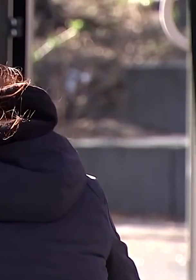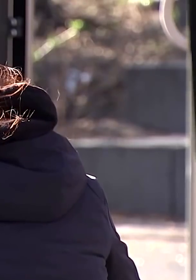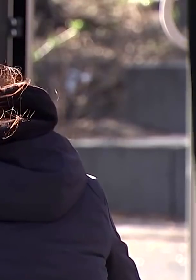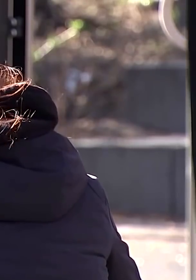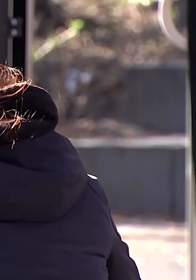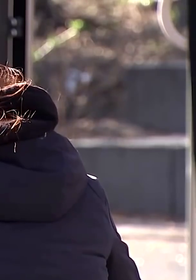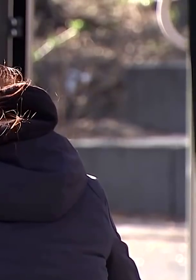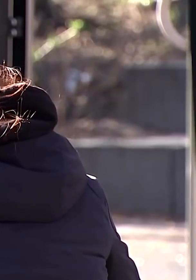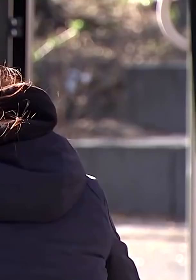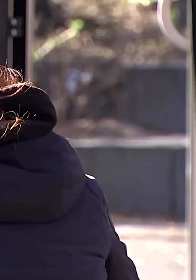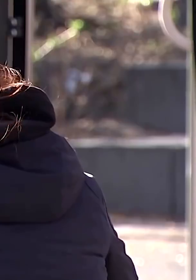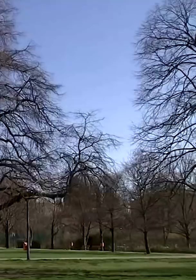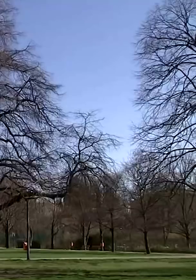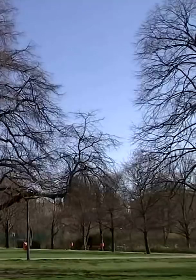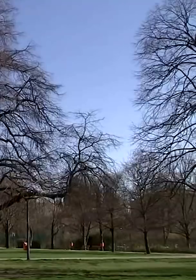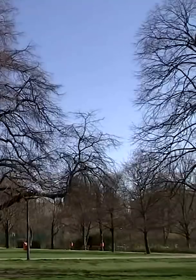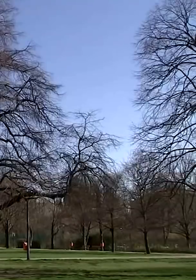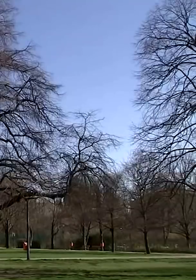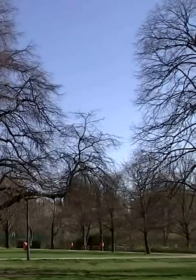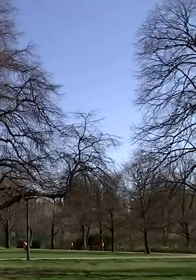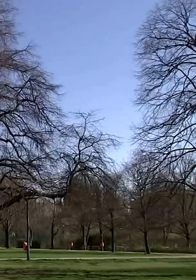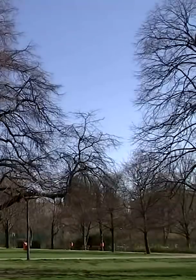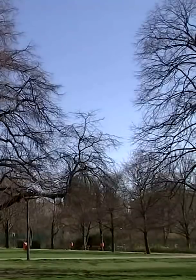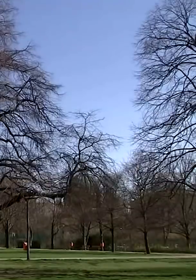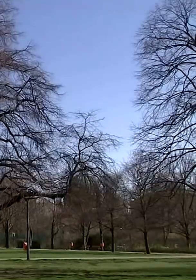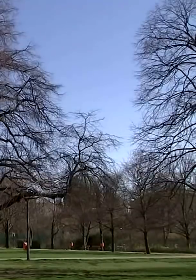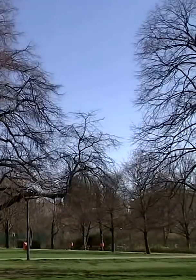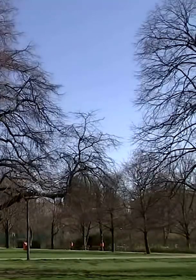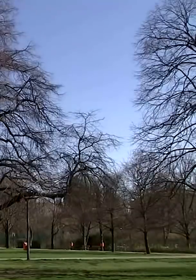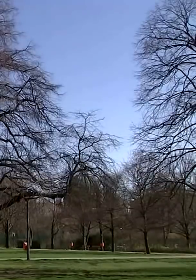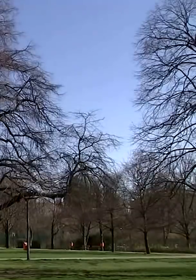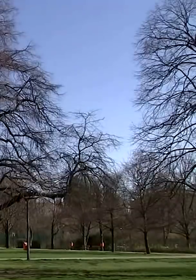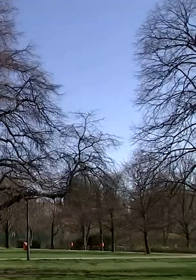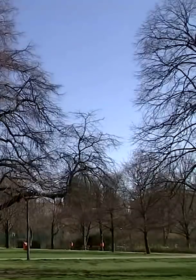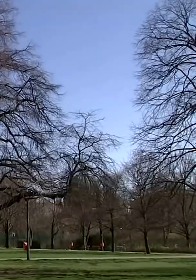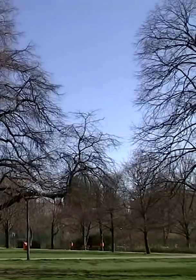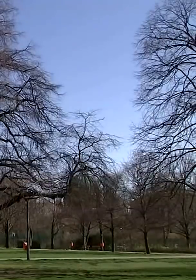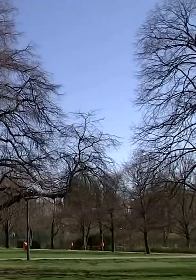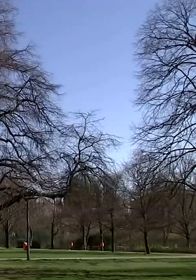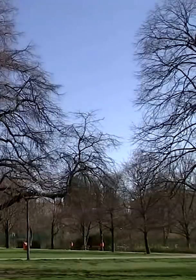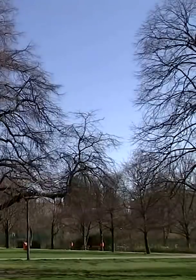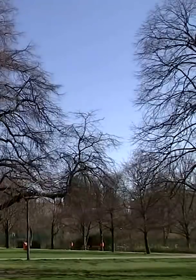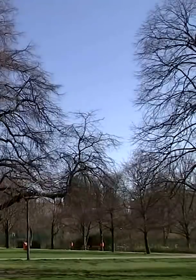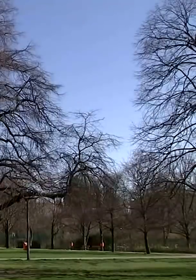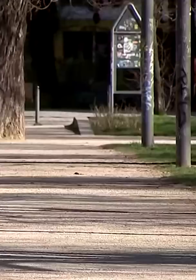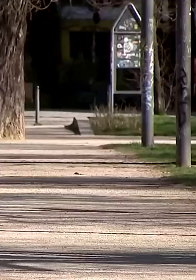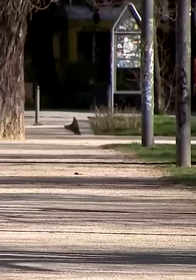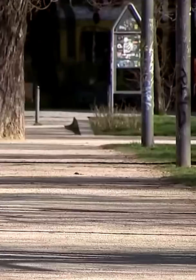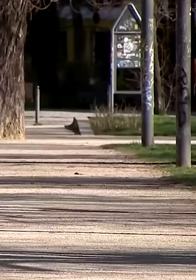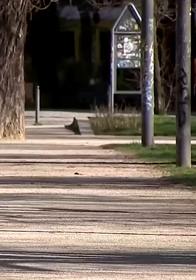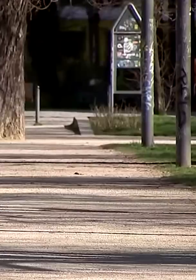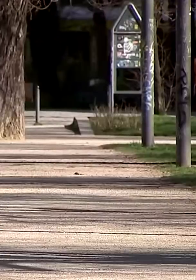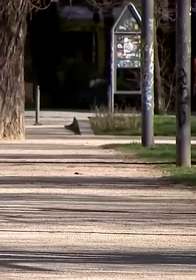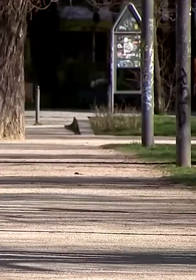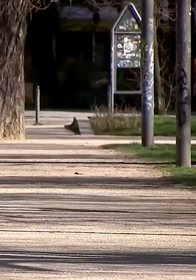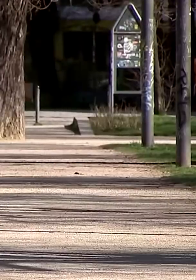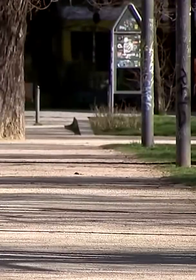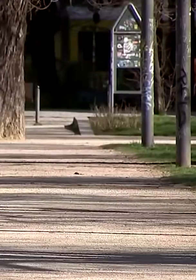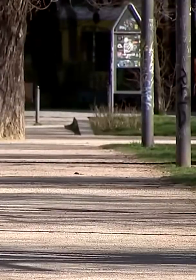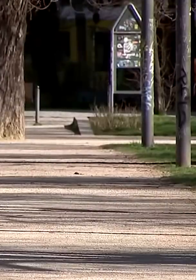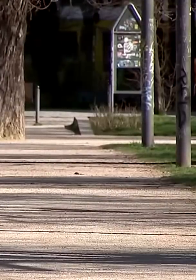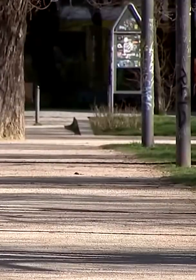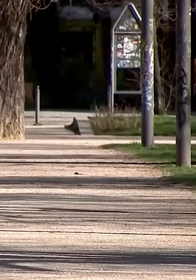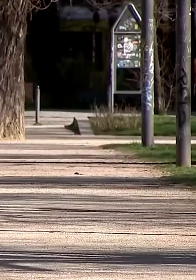keine Aussage machen. Es sei völlig offen, wie sich die Corona-Epidemie entwickle, sagte RKI-Chef Lothar Wieler am Mittwoch in